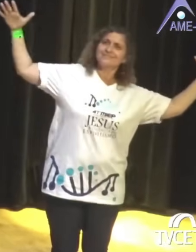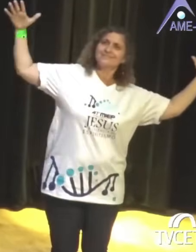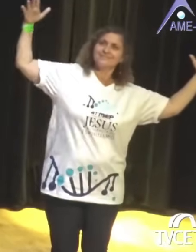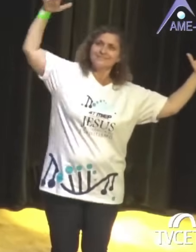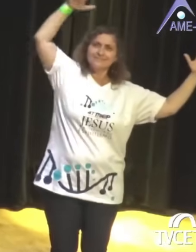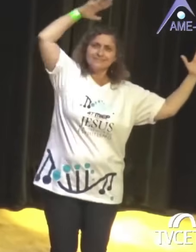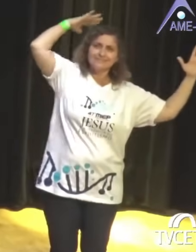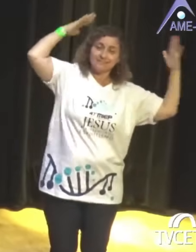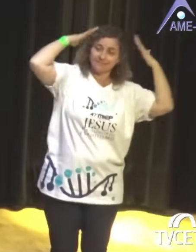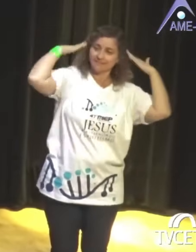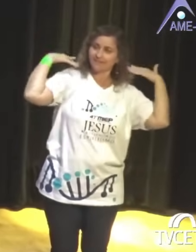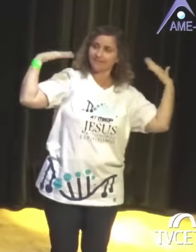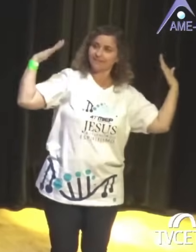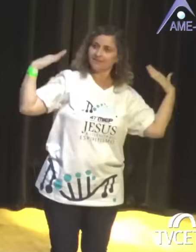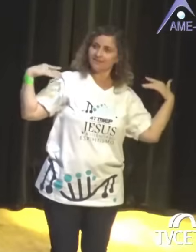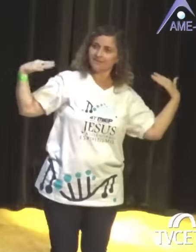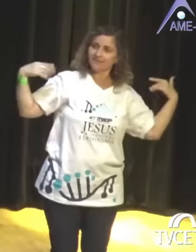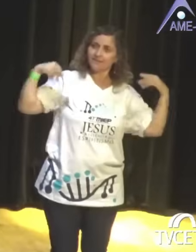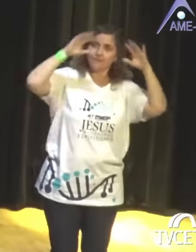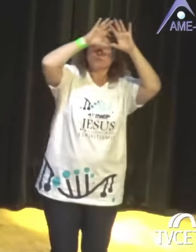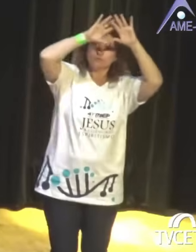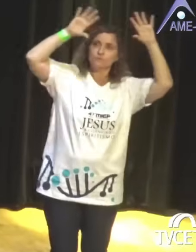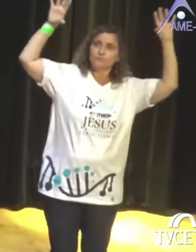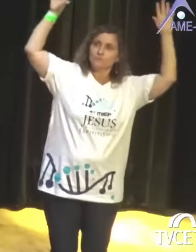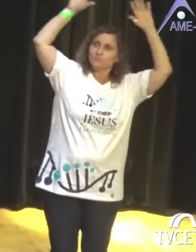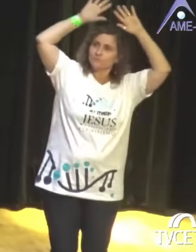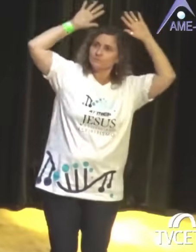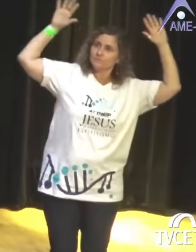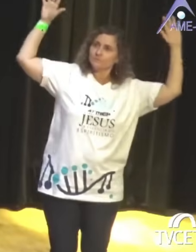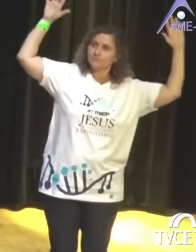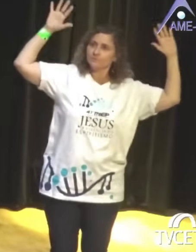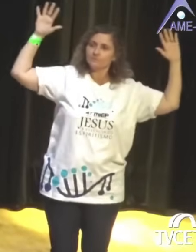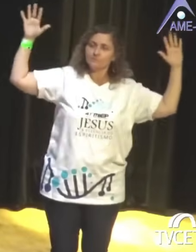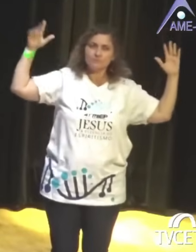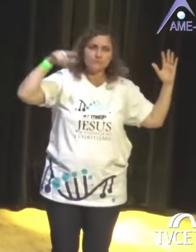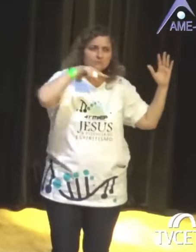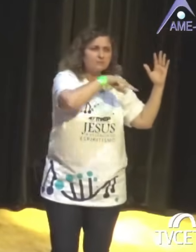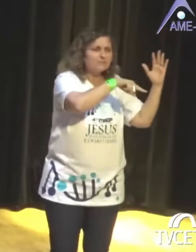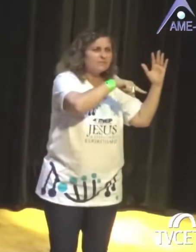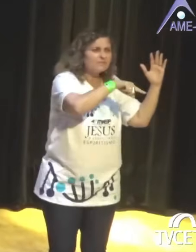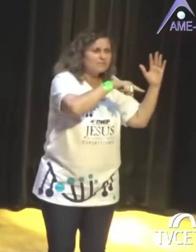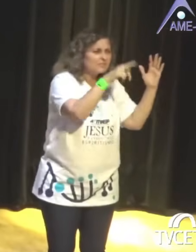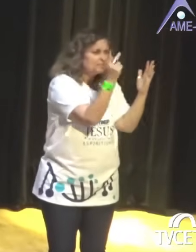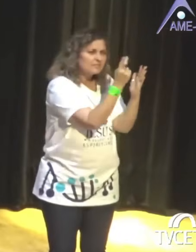aquela cabeleira nas nuvens é uma